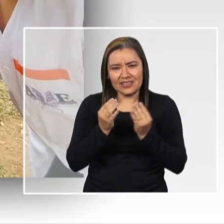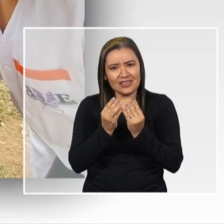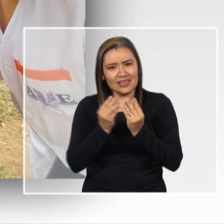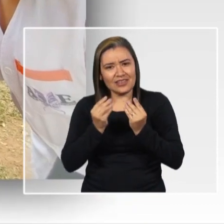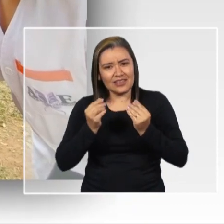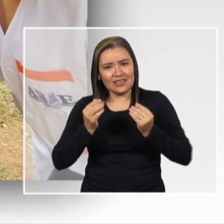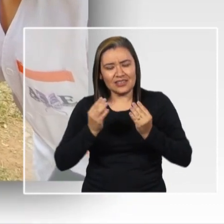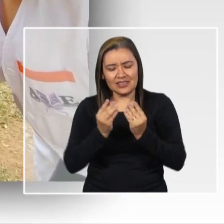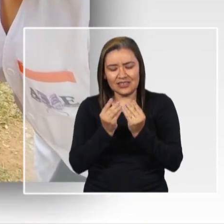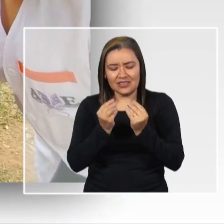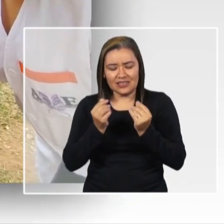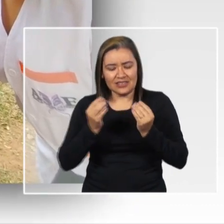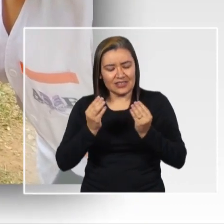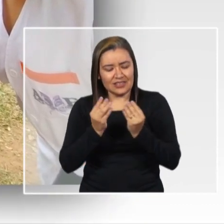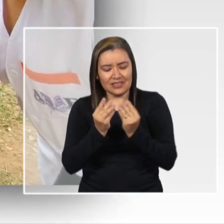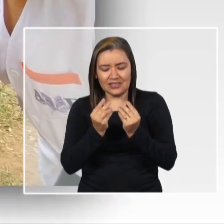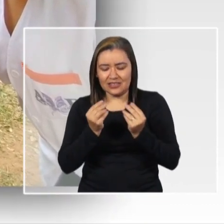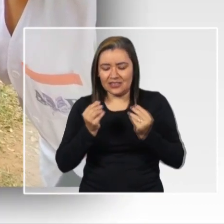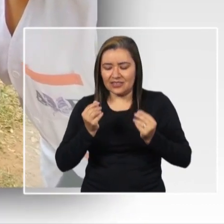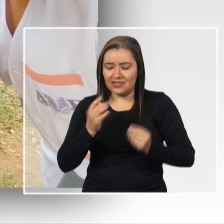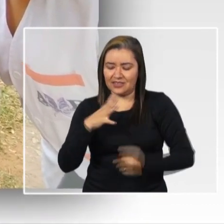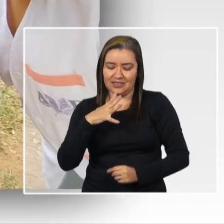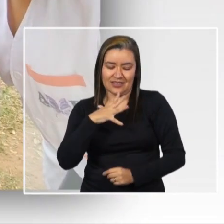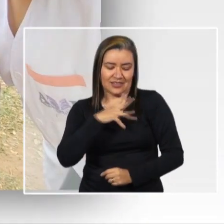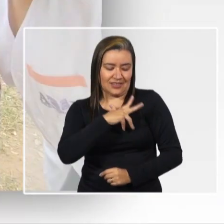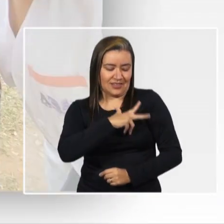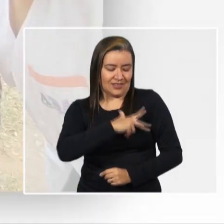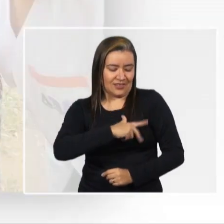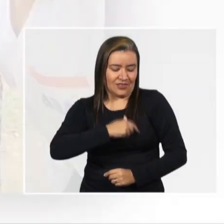desenhou cada detalhe,